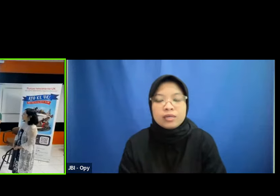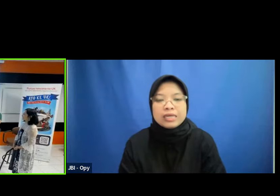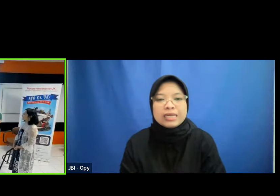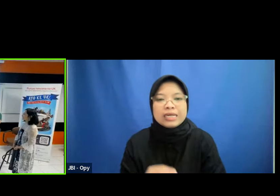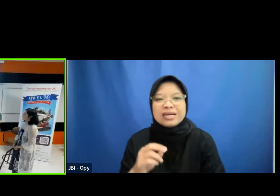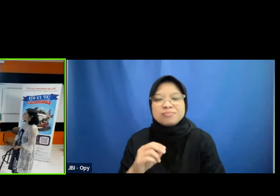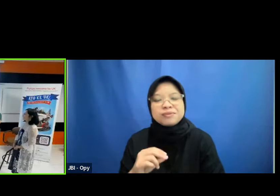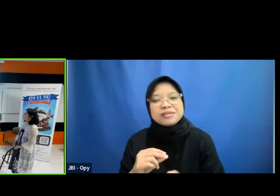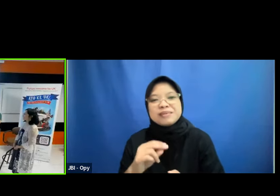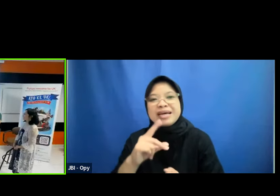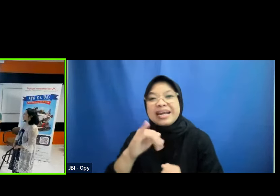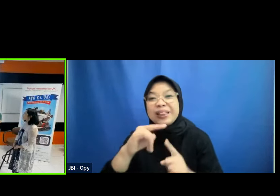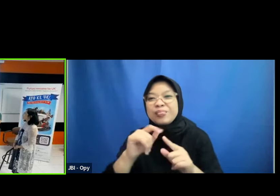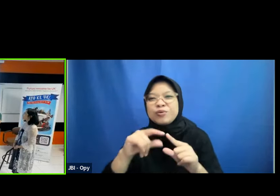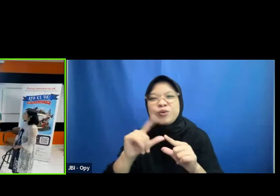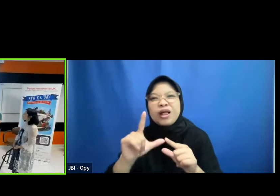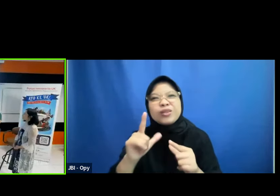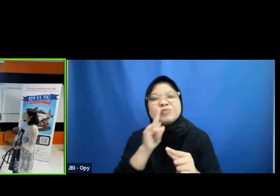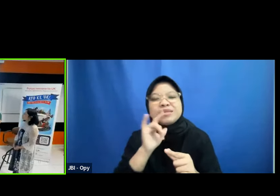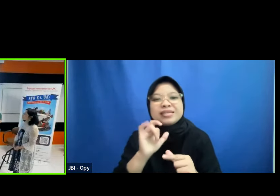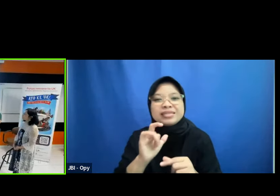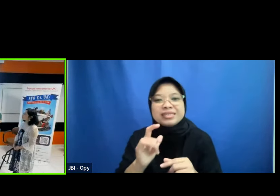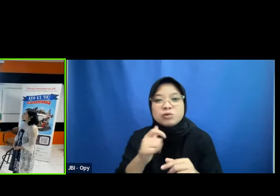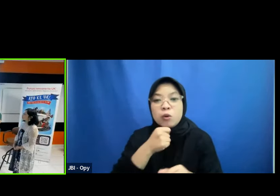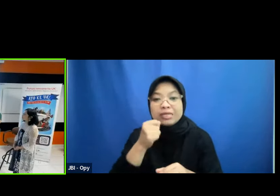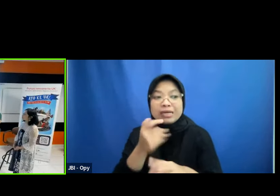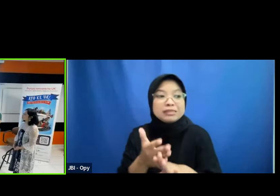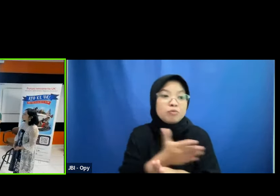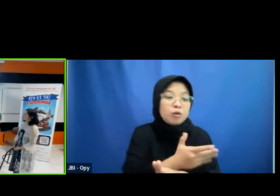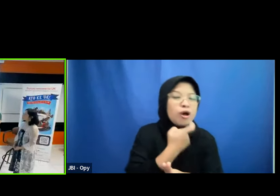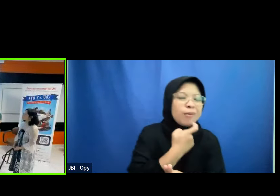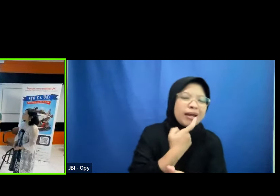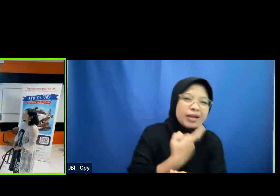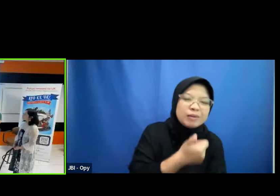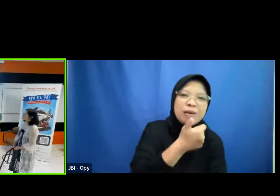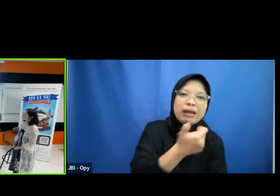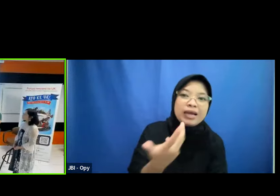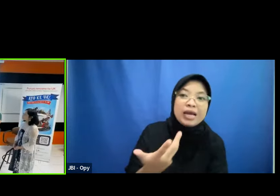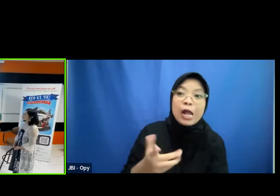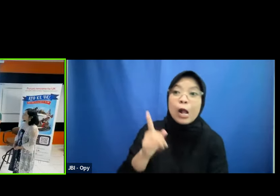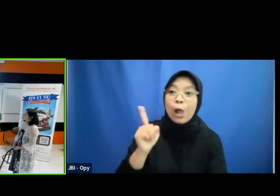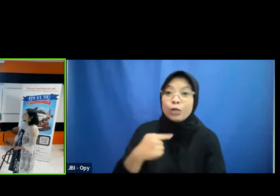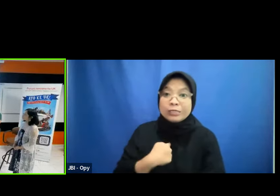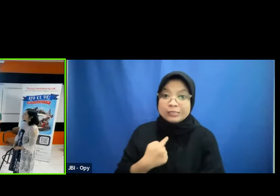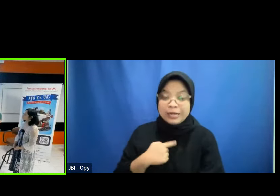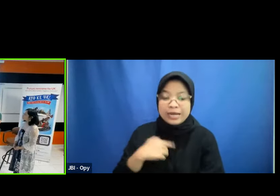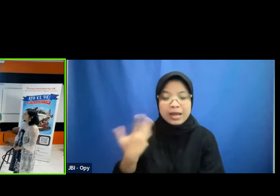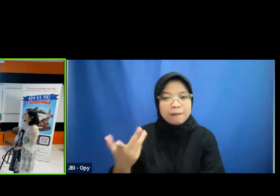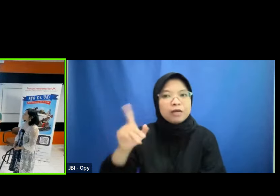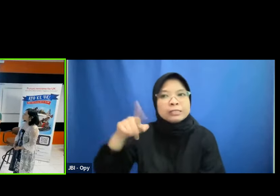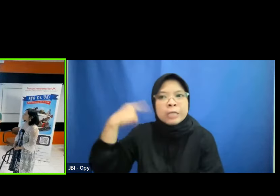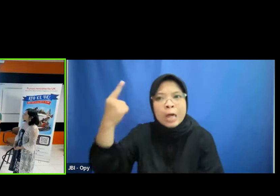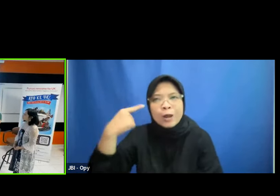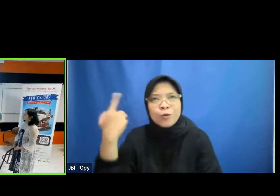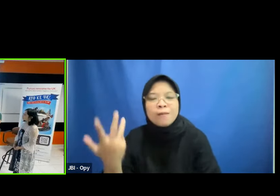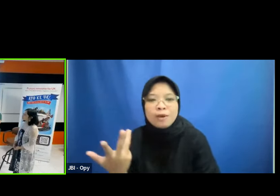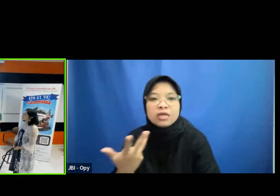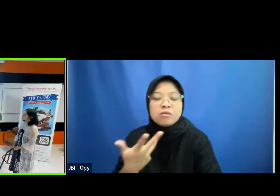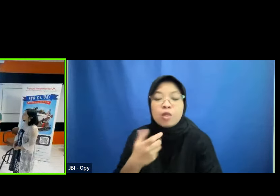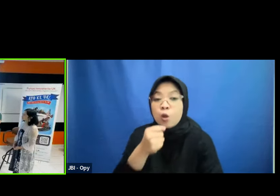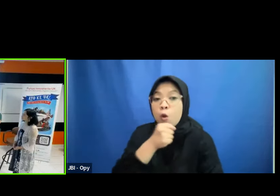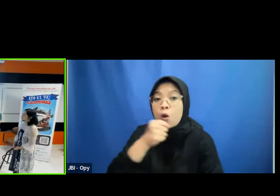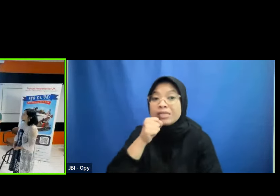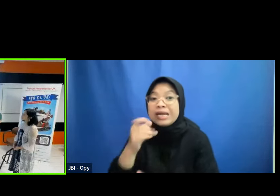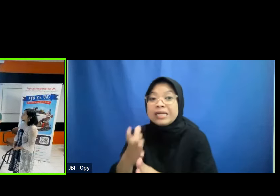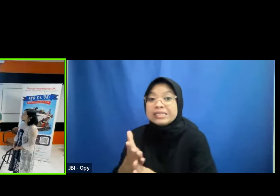kira-kira apa ritualnya ya kalau saya ee karena selalu setiap wawancara itu